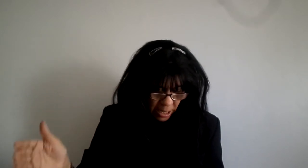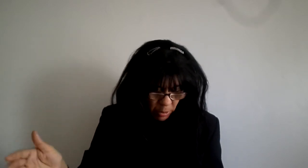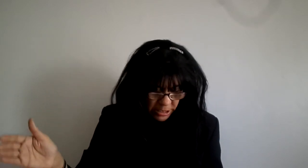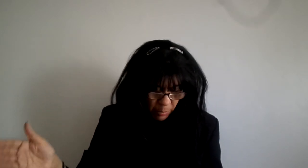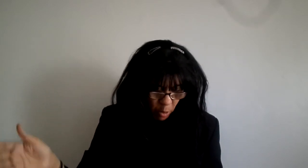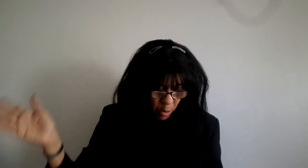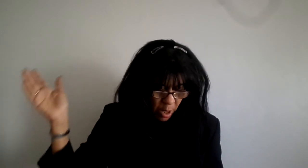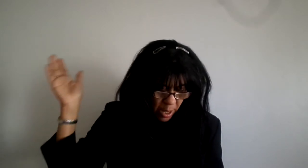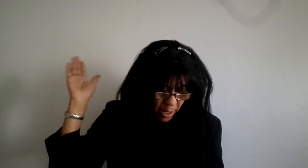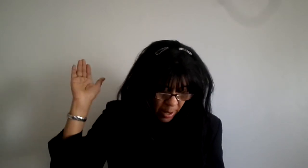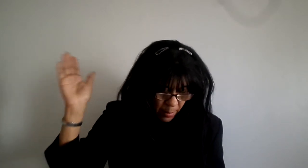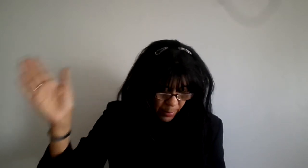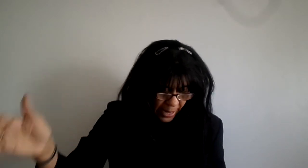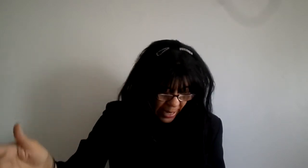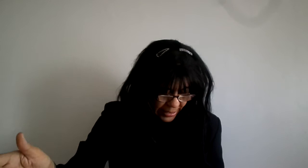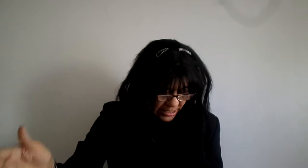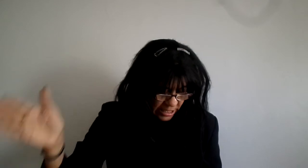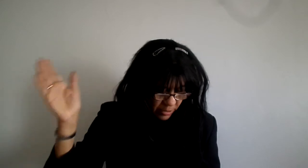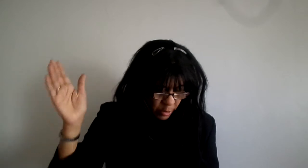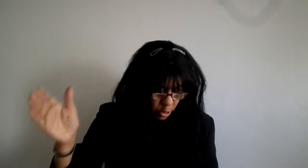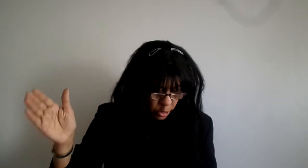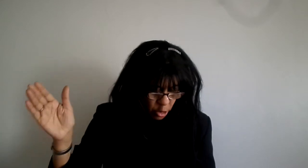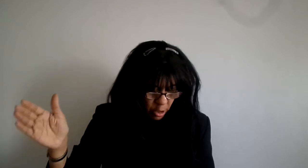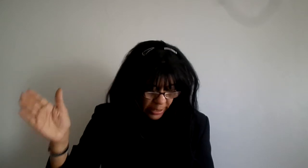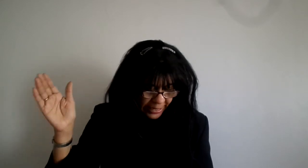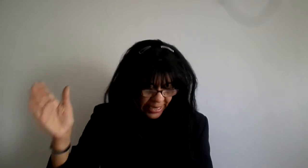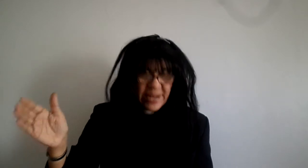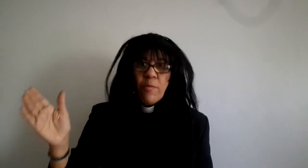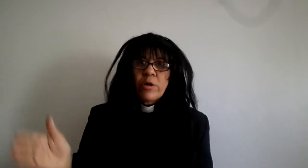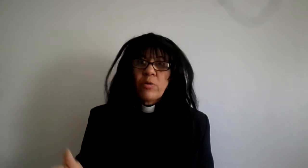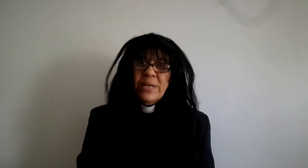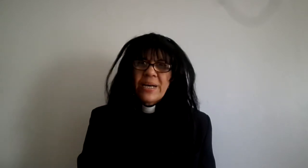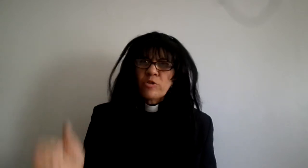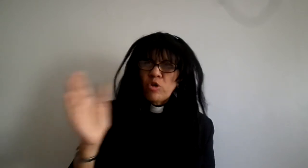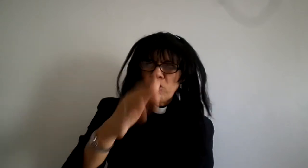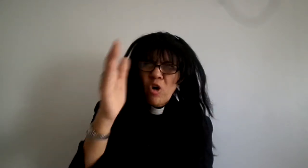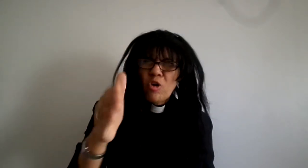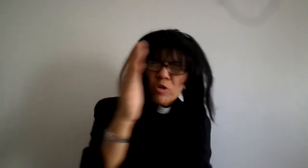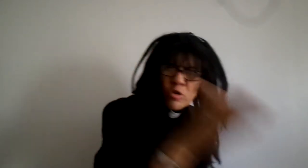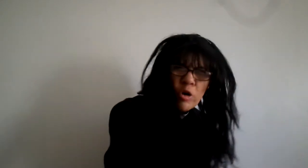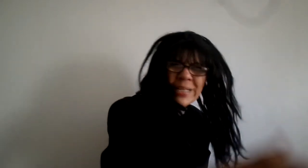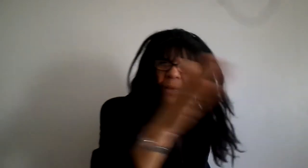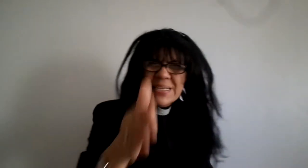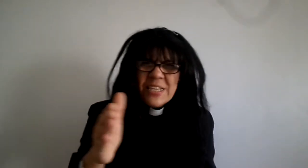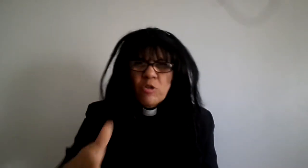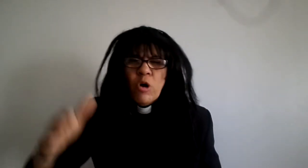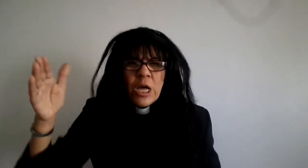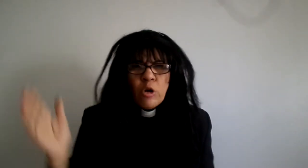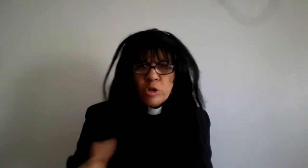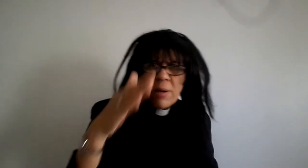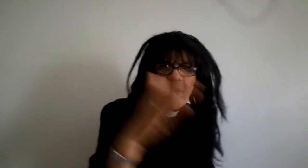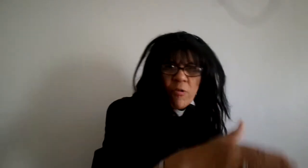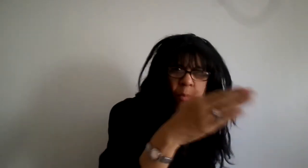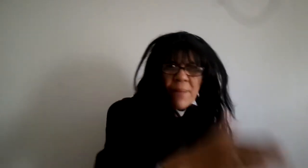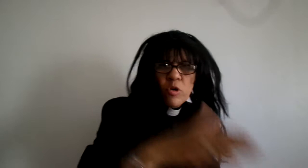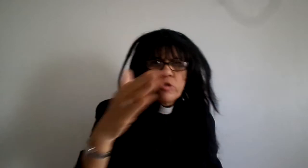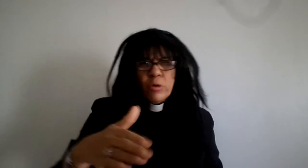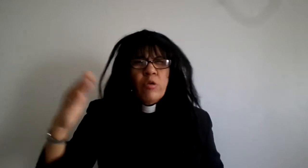aguas llamó mares y vio Dios que era bueno, ¿verdad? Todo Dios lo que estaba haciendo, lo estaba formando y lo